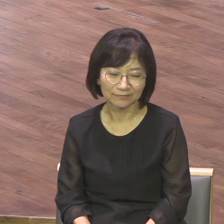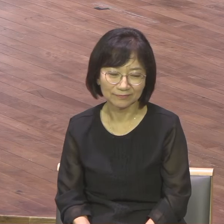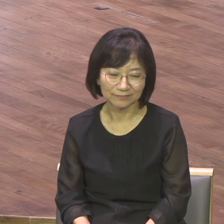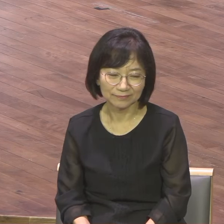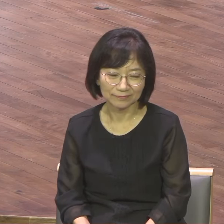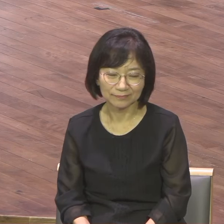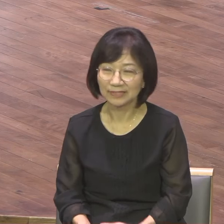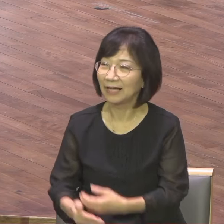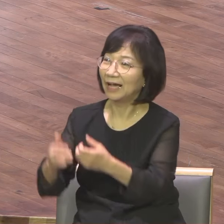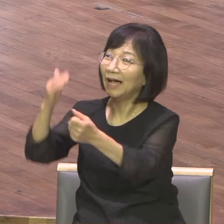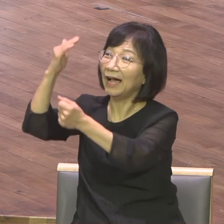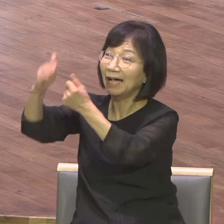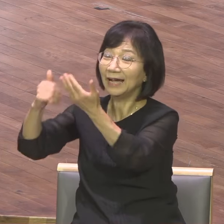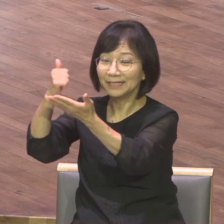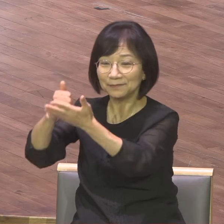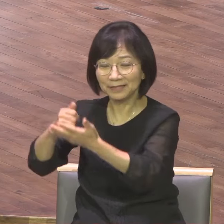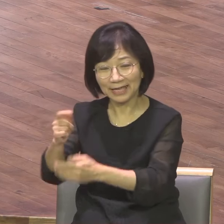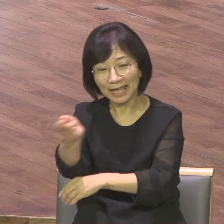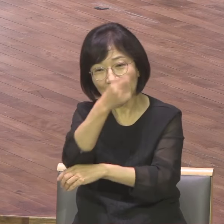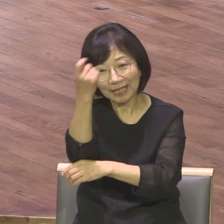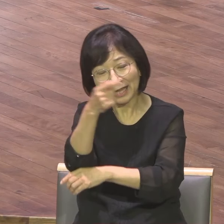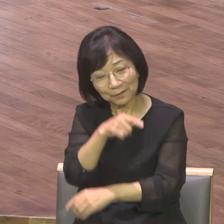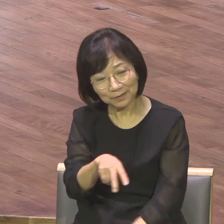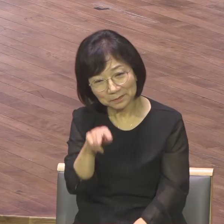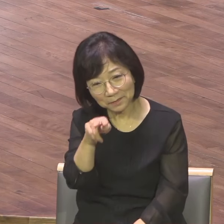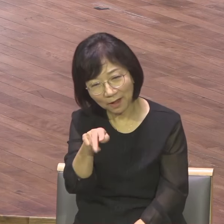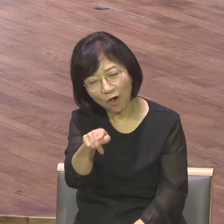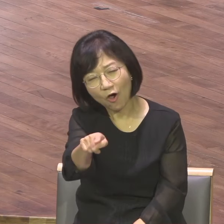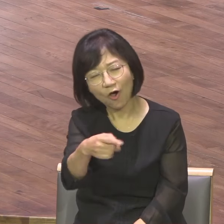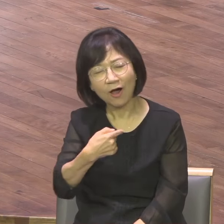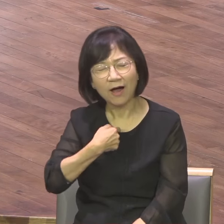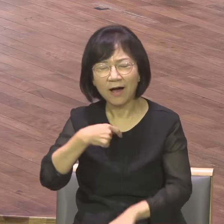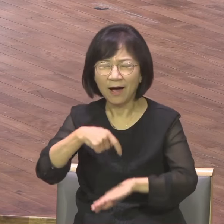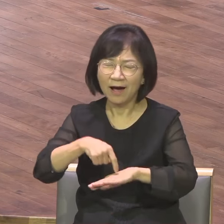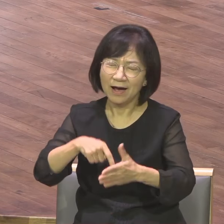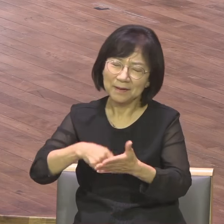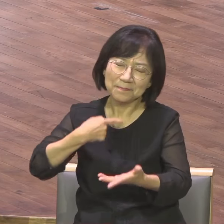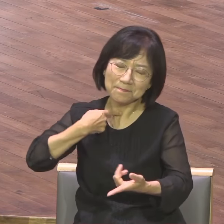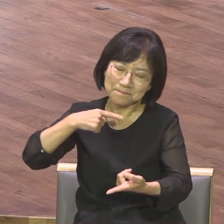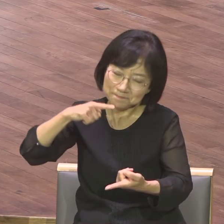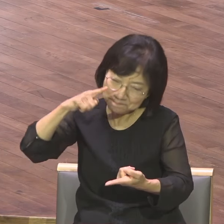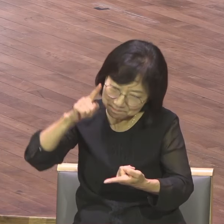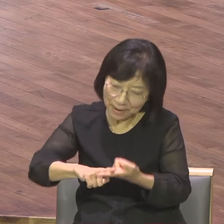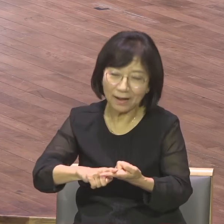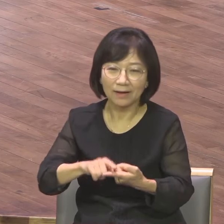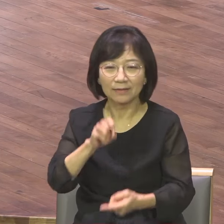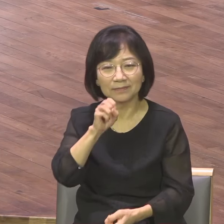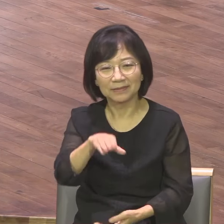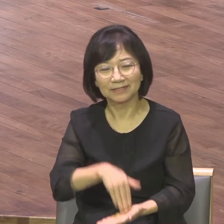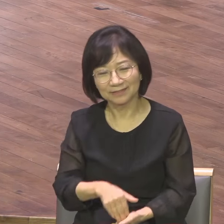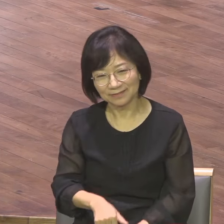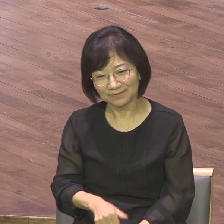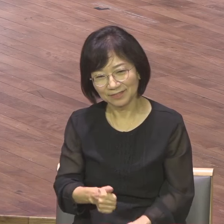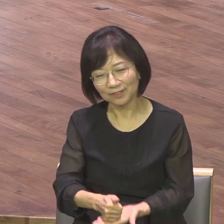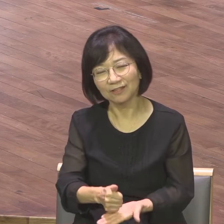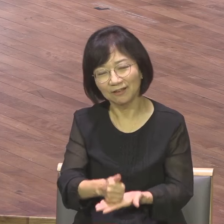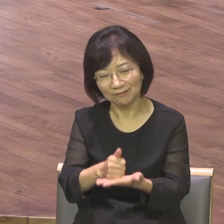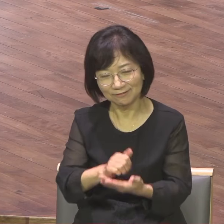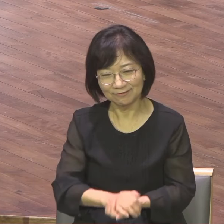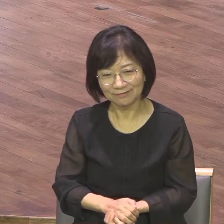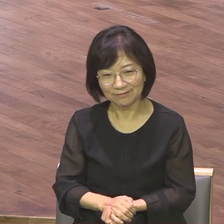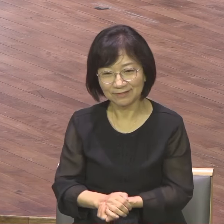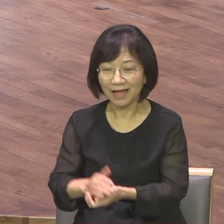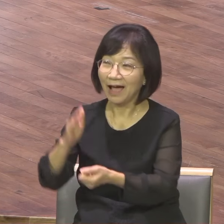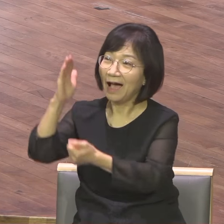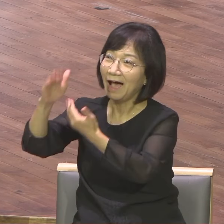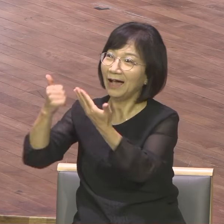다윗을 보고 하나님 뭐라 했어요? 내 마음에 합한 자라. 다윗을 보고 친구라. 하나님, 하나님 마음에 맞는